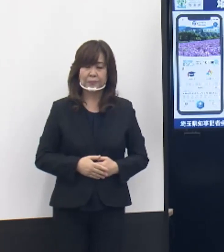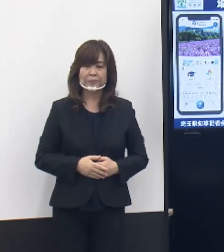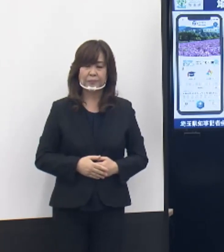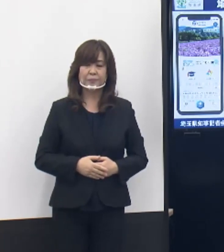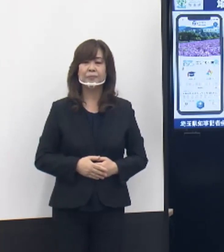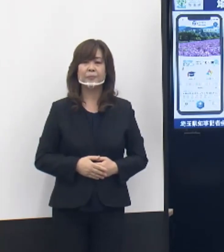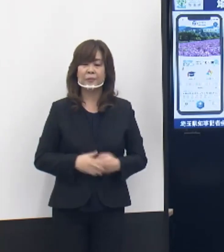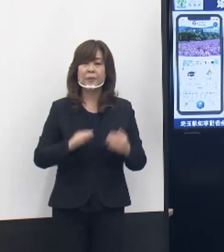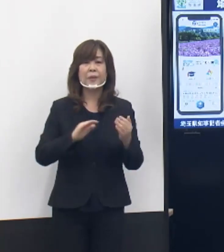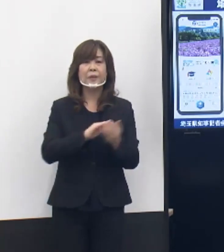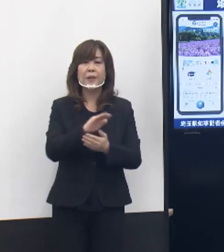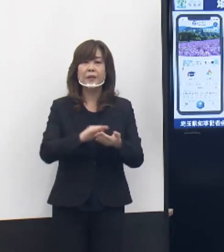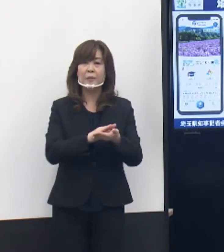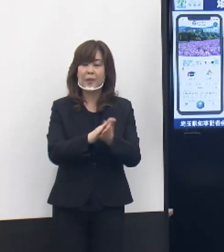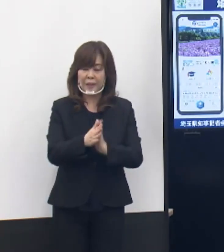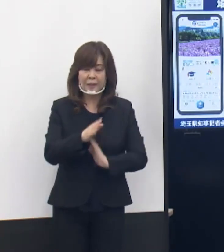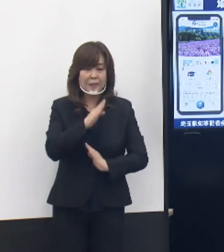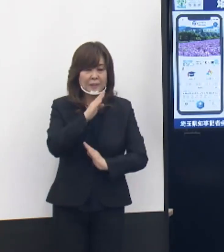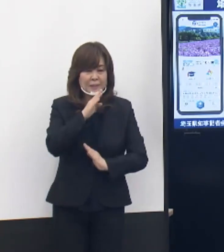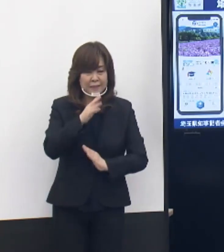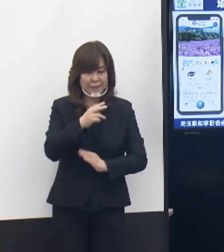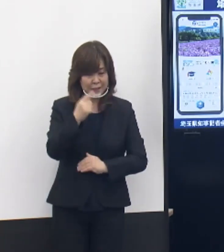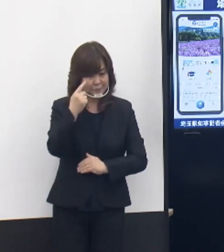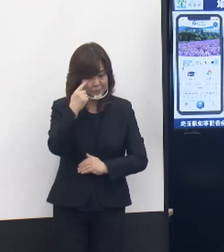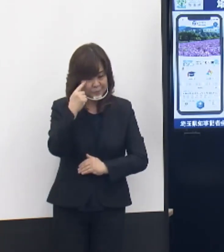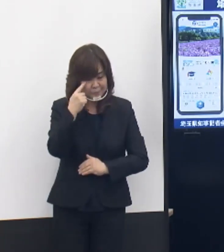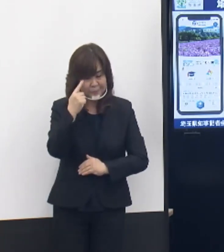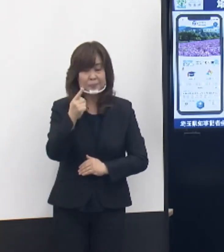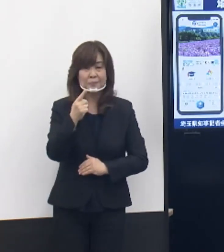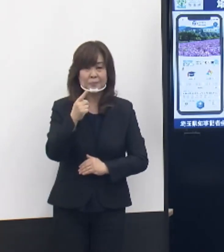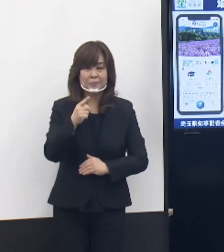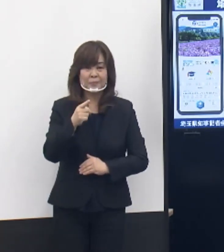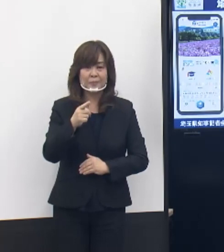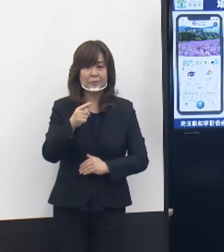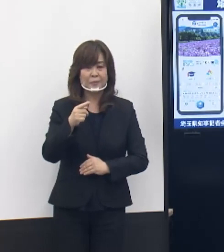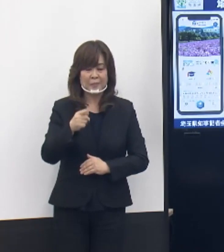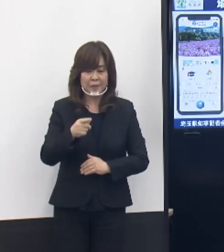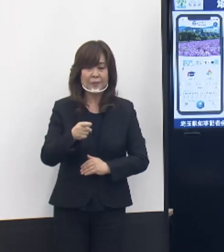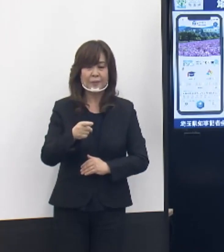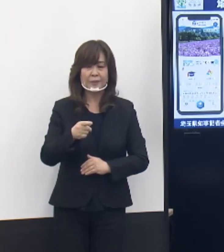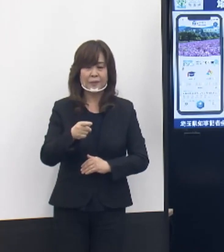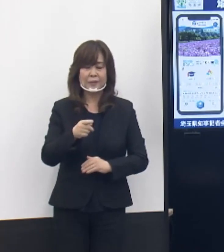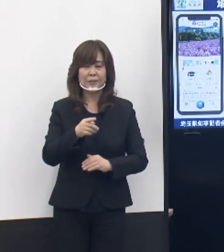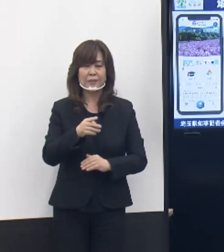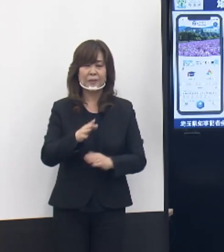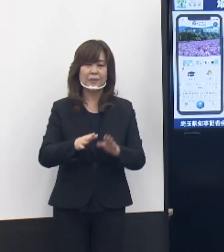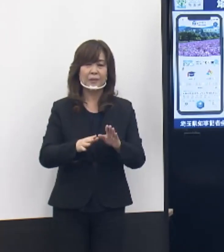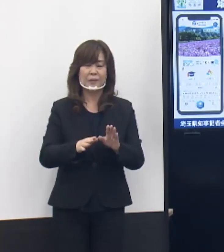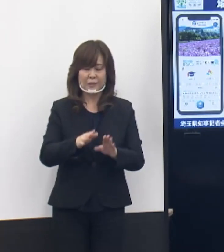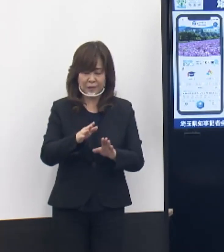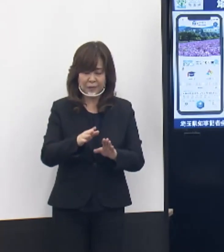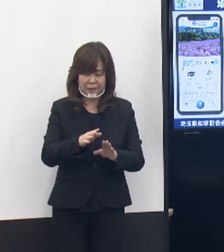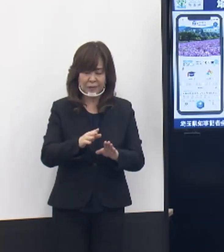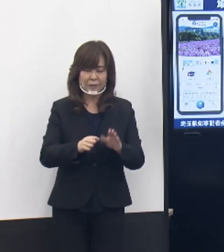って、埼玉県が実証する技術実証は社会実装する際の汎用性が極めて高い、